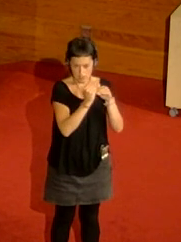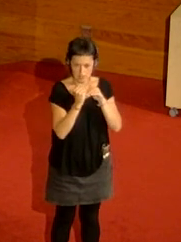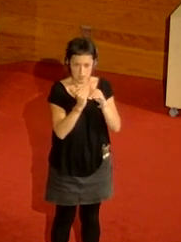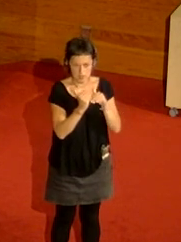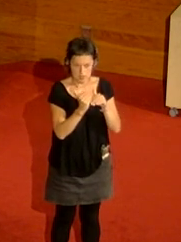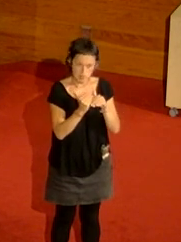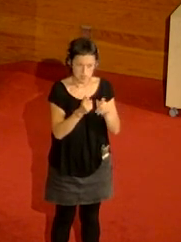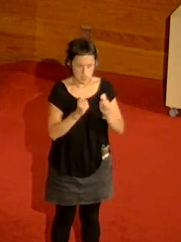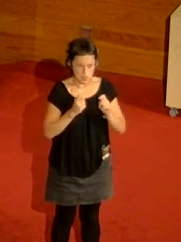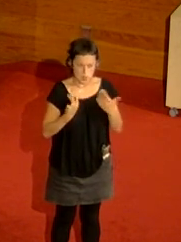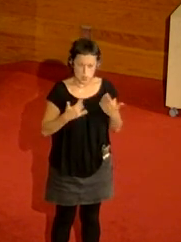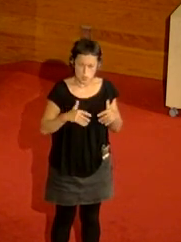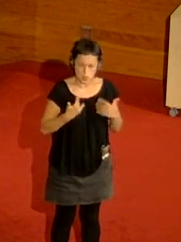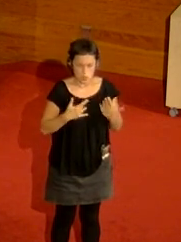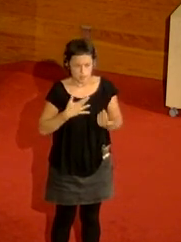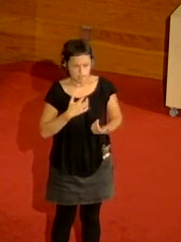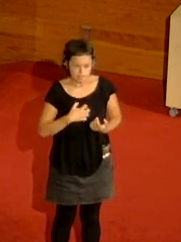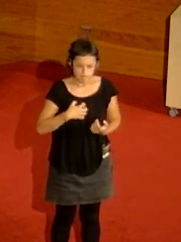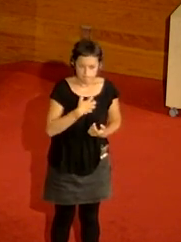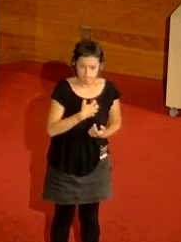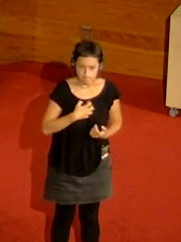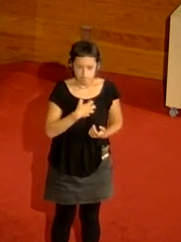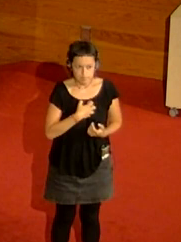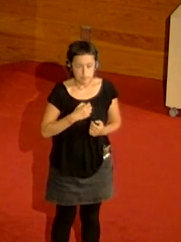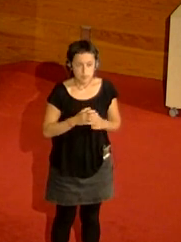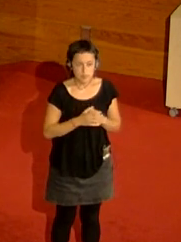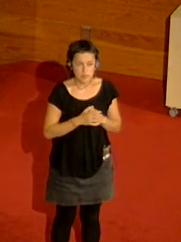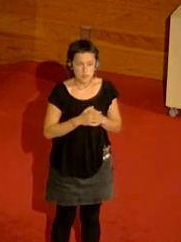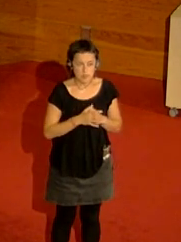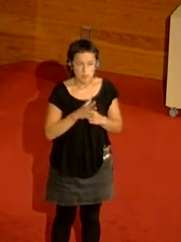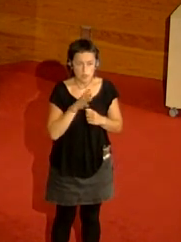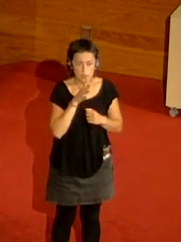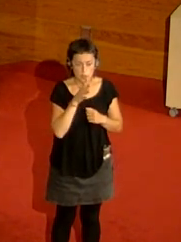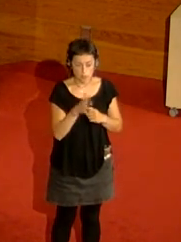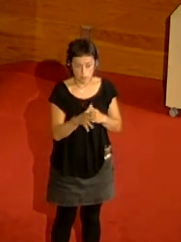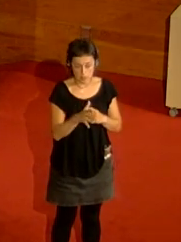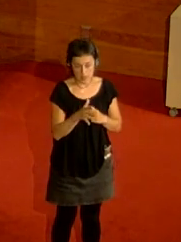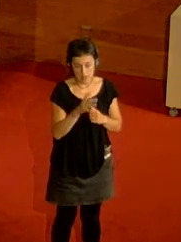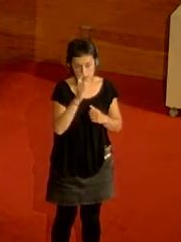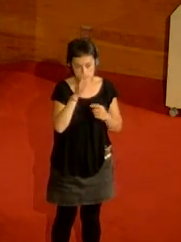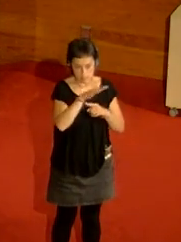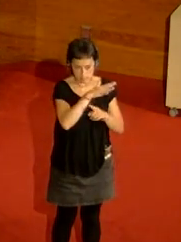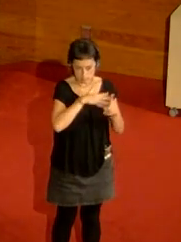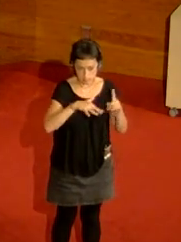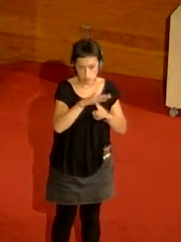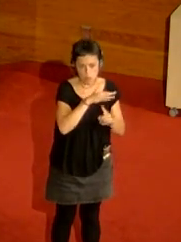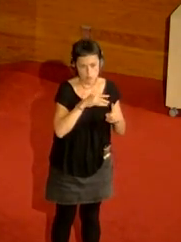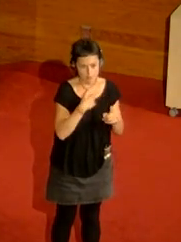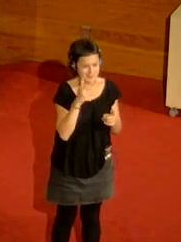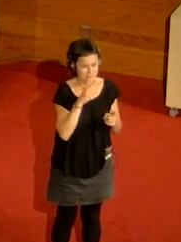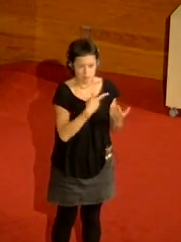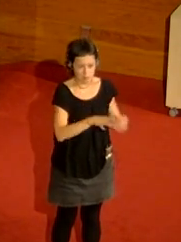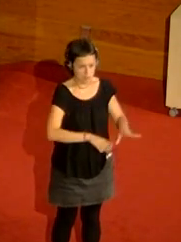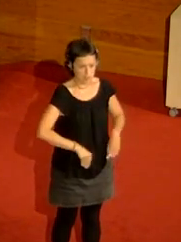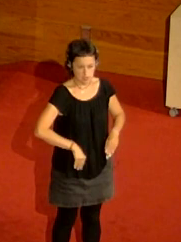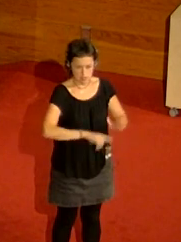inquietan porque extrapolado en los contextos en contextos como la universidad se ve muy claramente su afectación os para